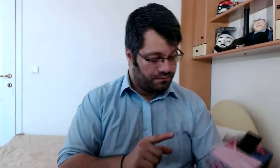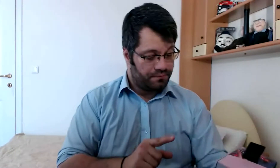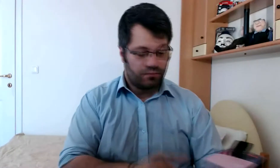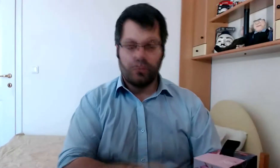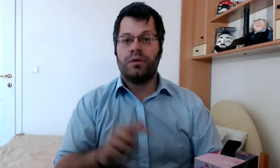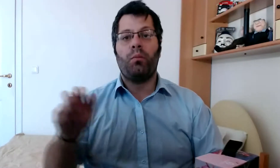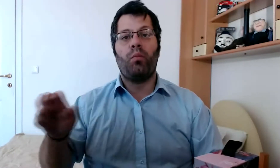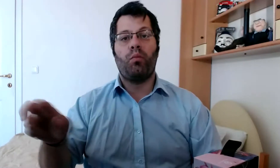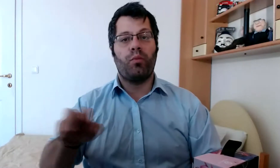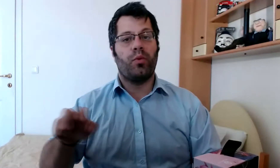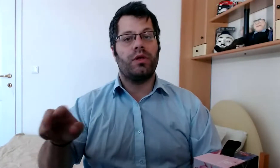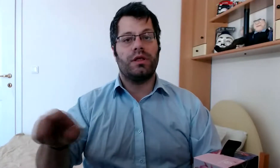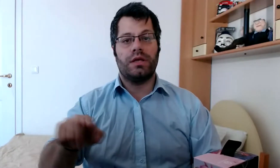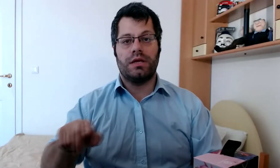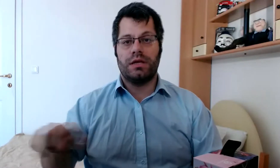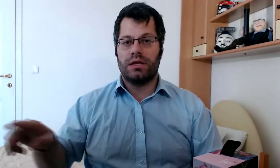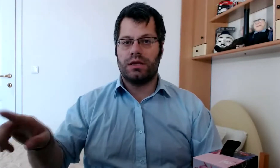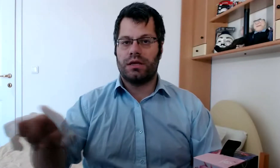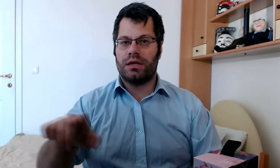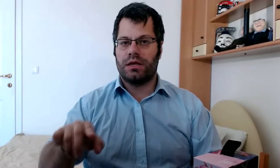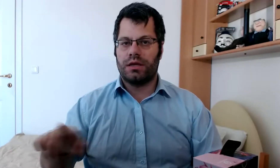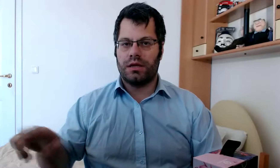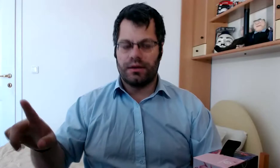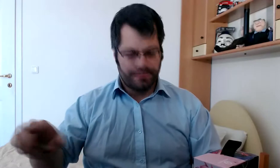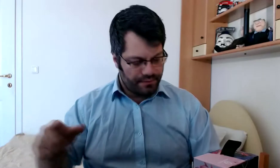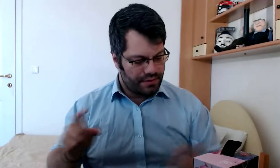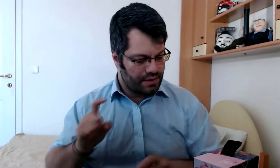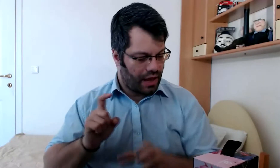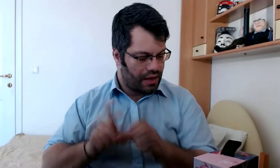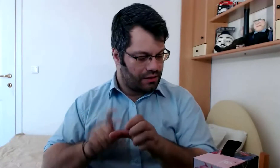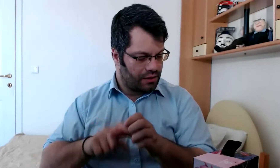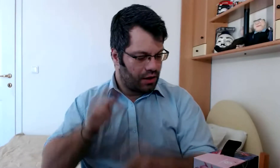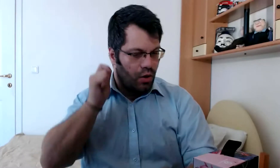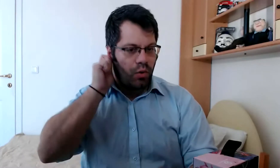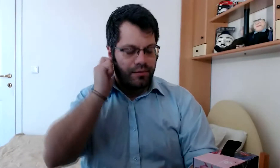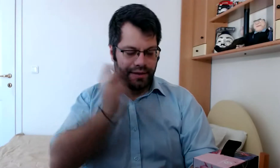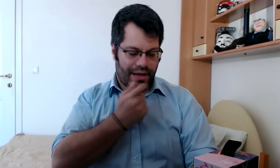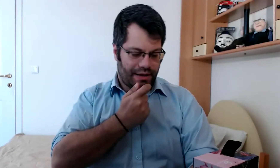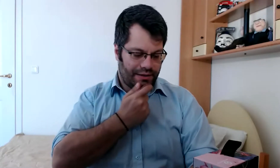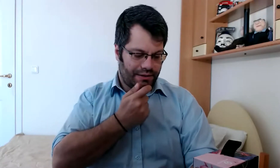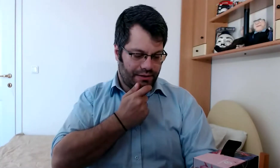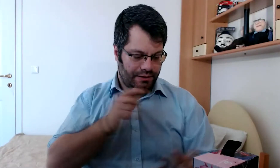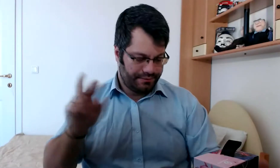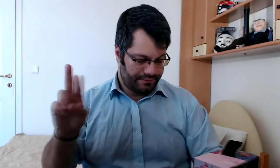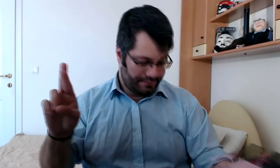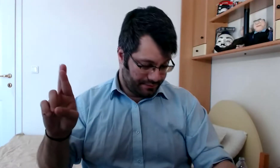Είναι το ποντίκι από την εταιρεία που ονομάζεται Razer.